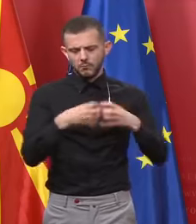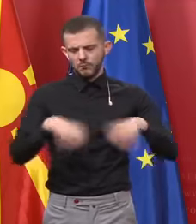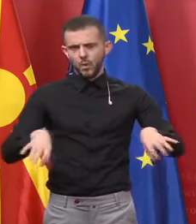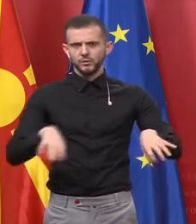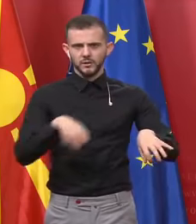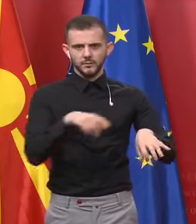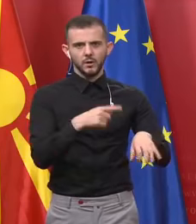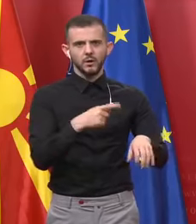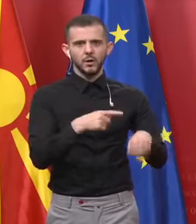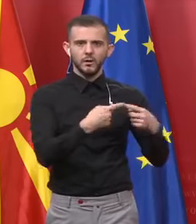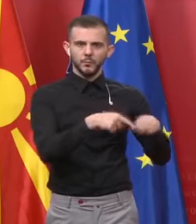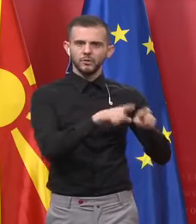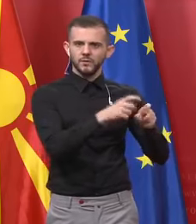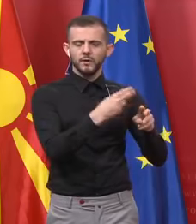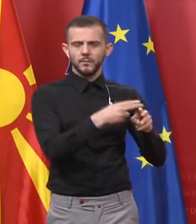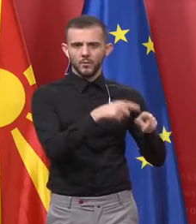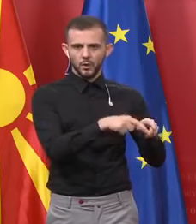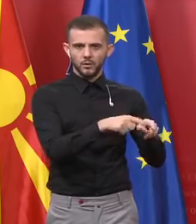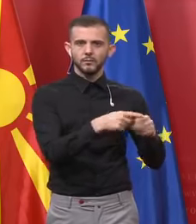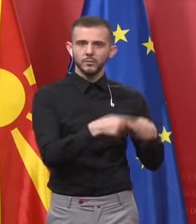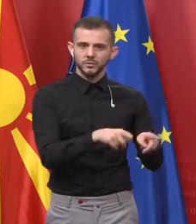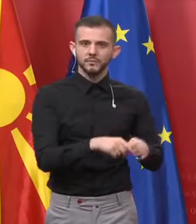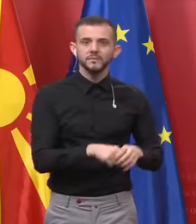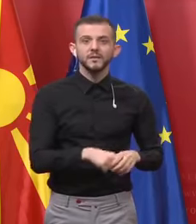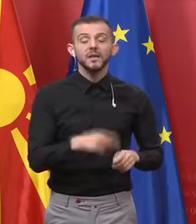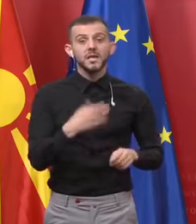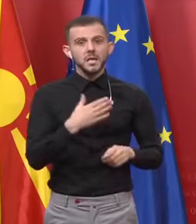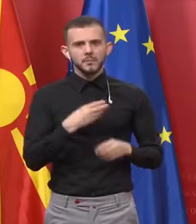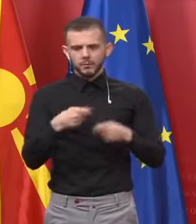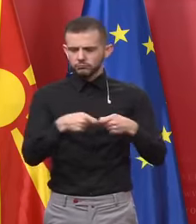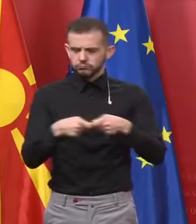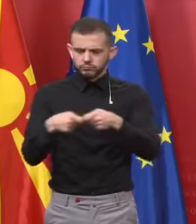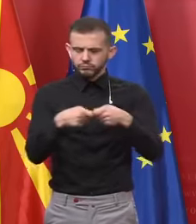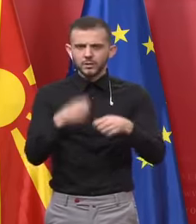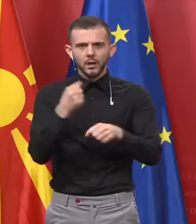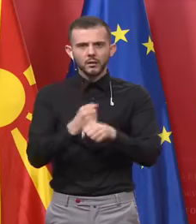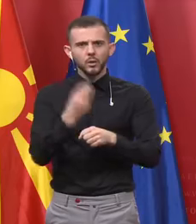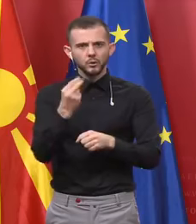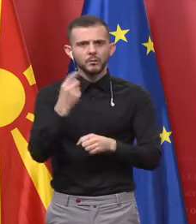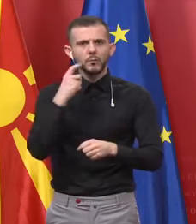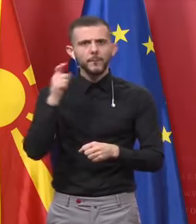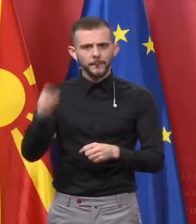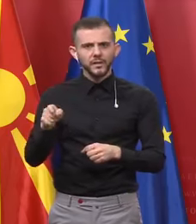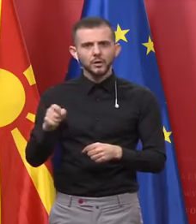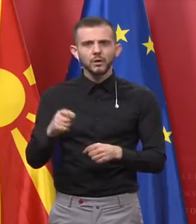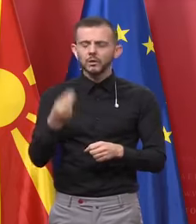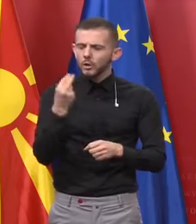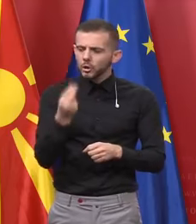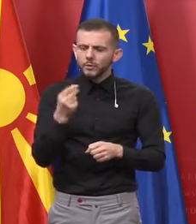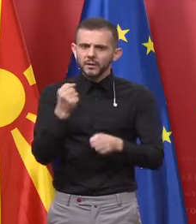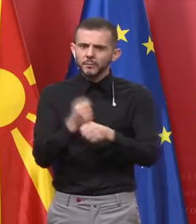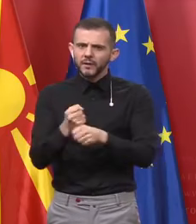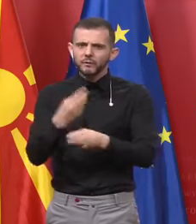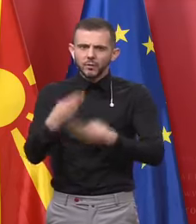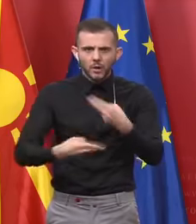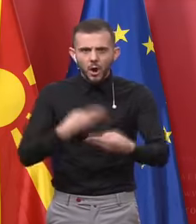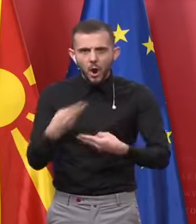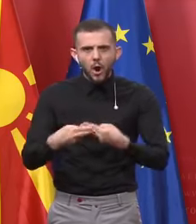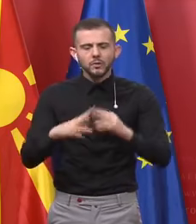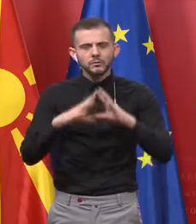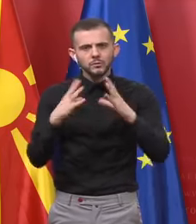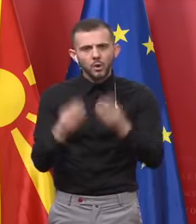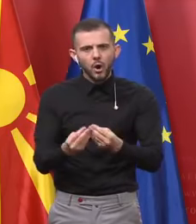зградата. Може да кажам дека има одличен менеджмент болницата во Битола, дека добро се спроведува и контролата